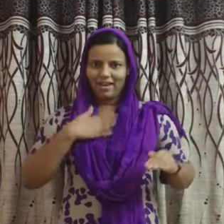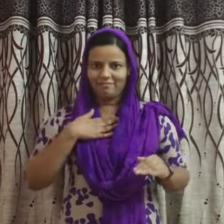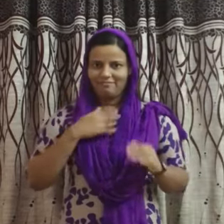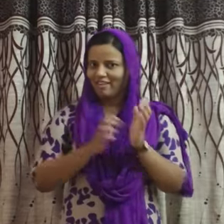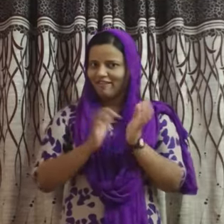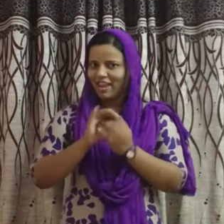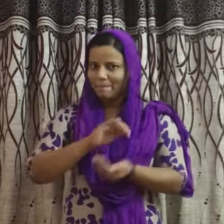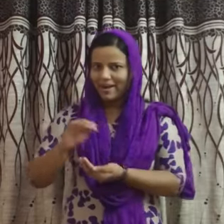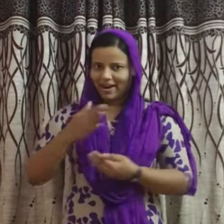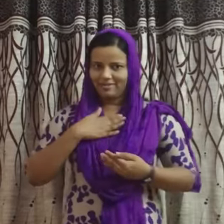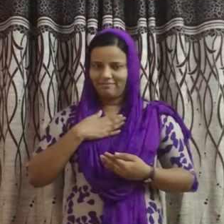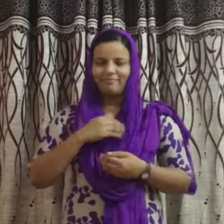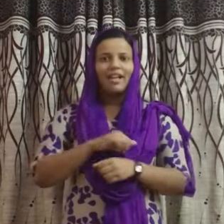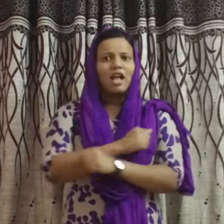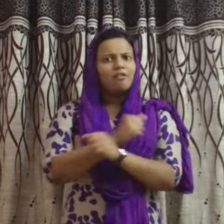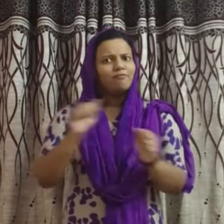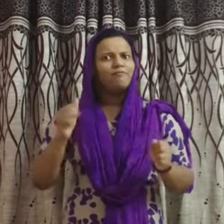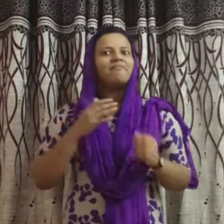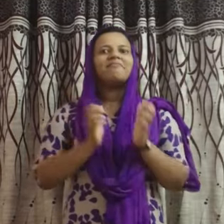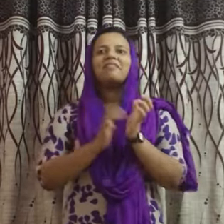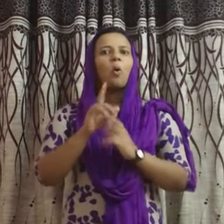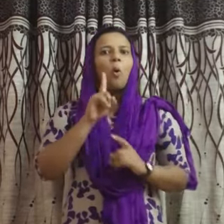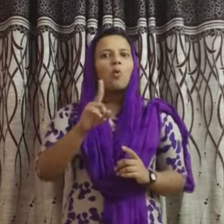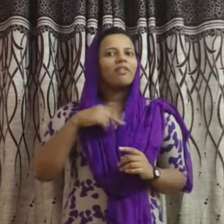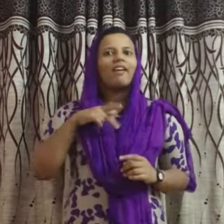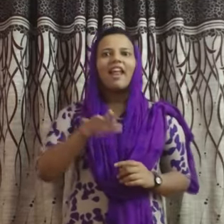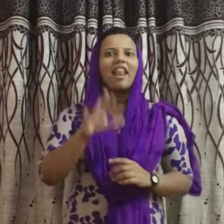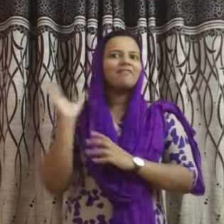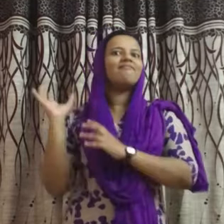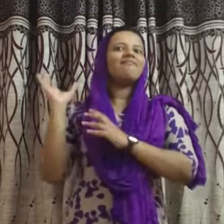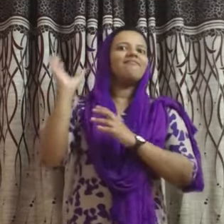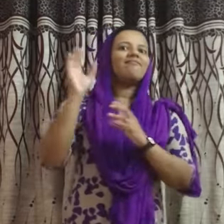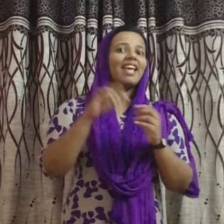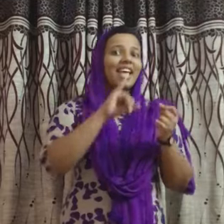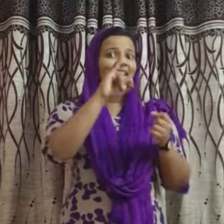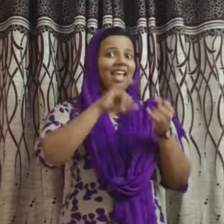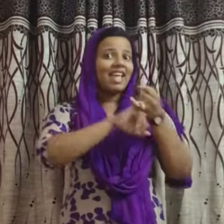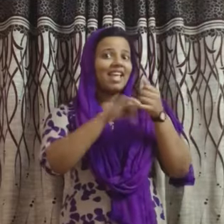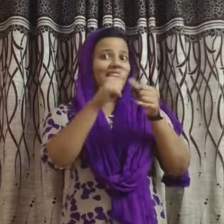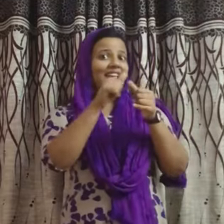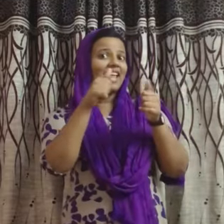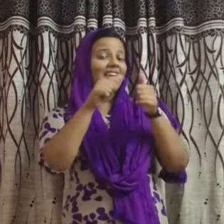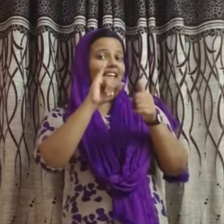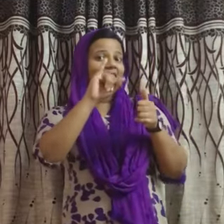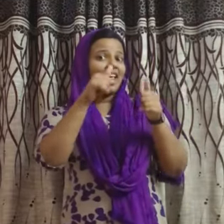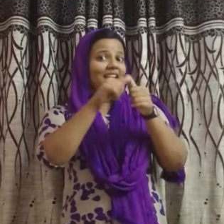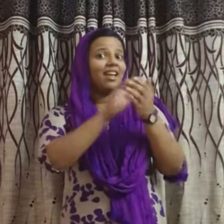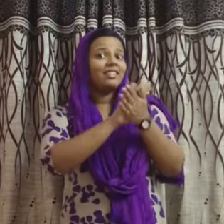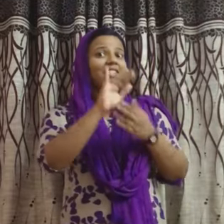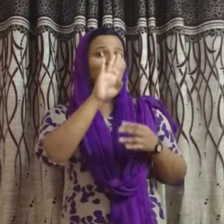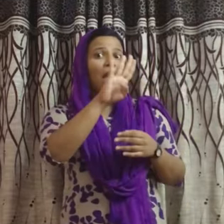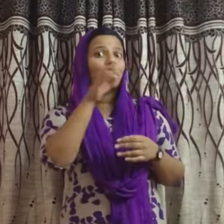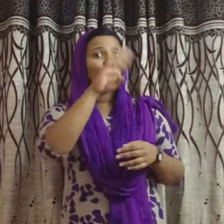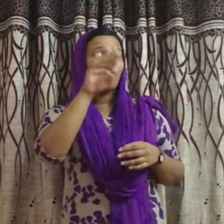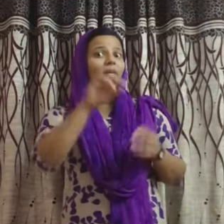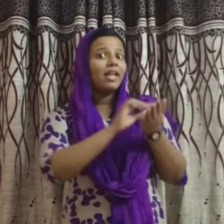നമ്മളല്ല നമ്മൾ നടക്കുന്നത്, അവൻ നമ്മളെ ചുമന്നുകൊണ്ട് നടക്കുക. അതാണ് 49 പറഞ്ഞ്, ഞാൻ നിങ്ങളെ എൻ്റെ ഉള്ളം കയ്യിൽ വരച്ചിരിക്കുക. ദാറ്റ് മീൻസ് എന്തോ, നമ്മളെ കയ്യിൽ